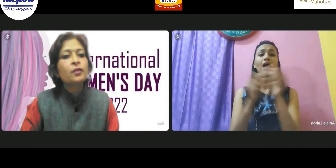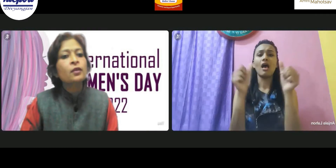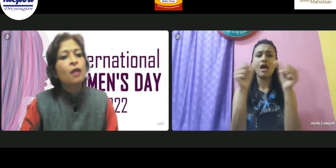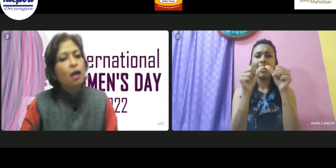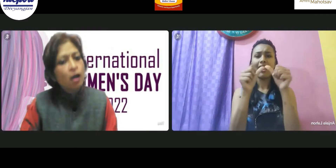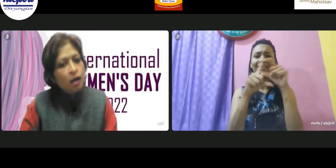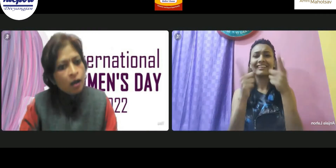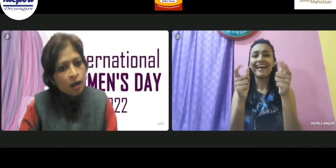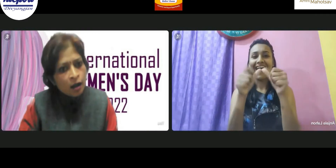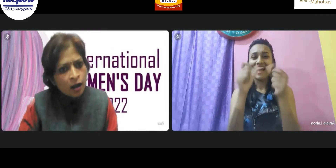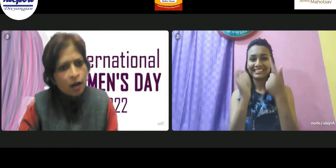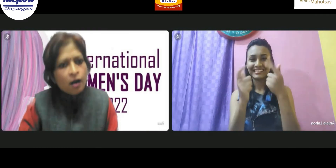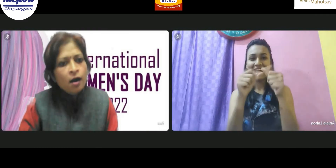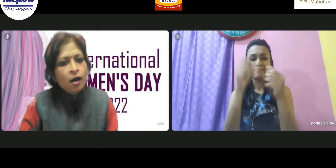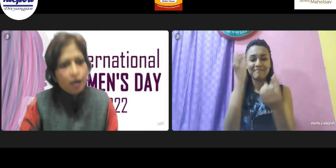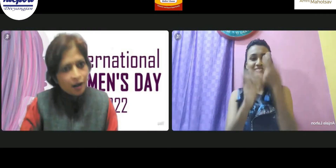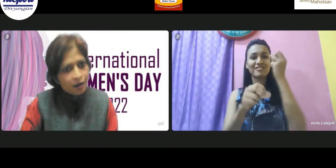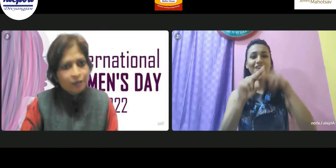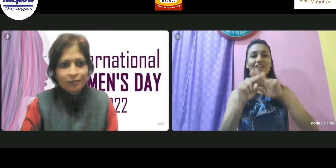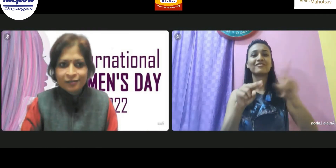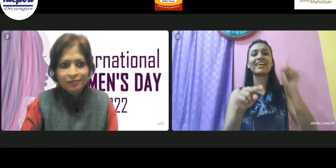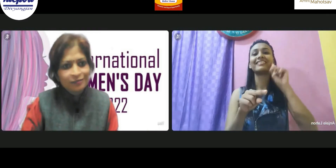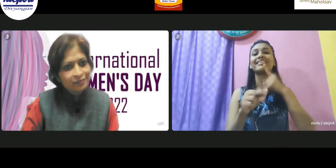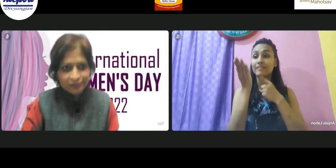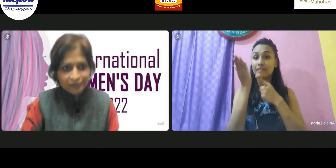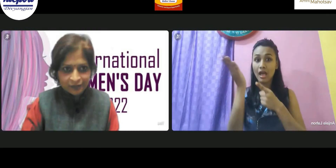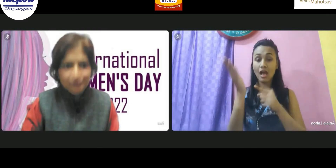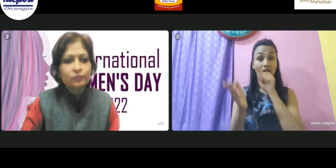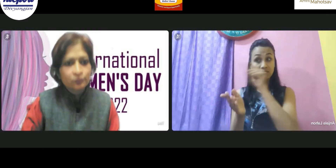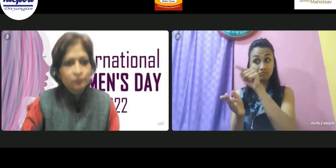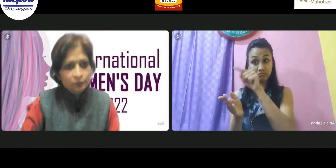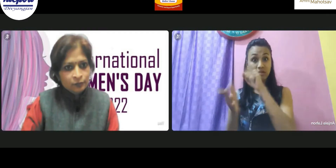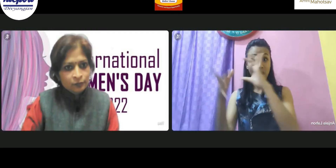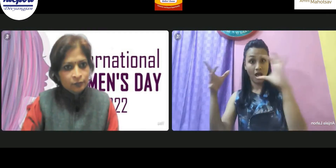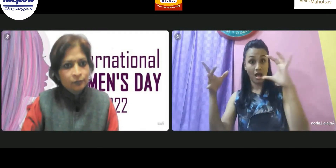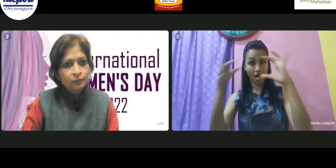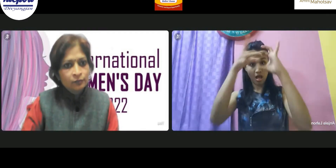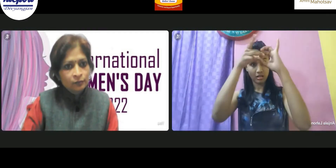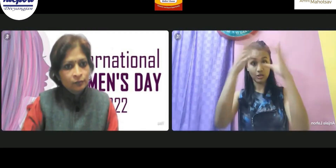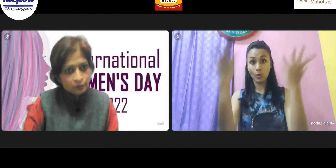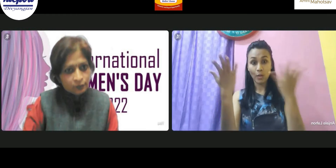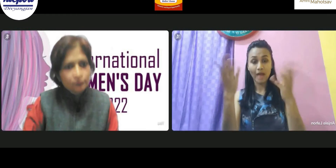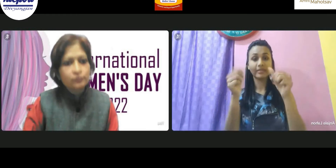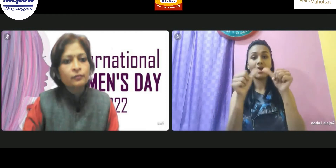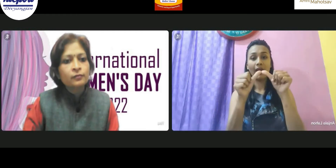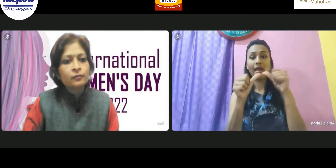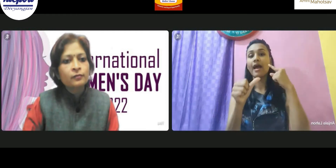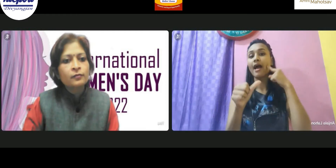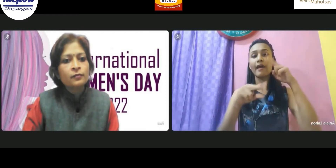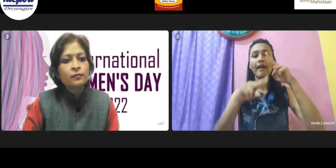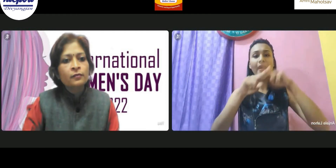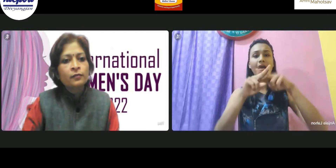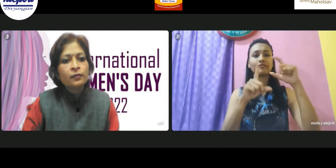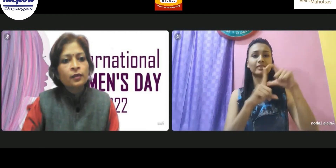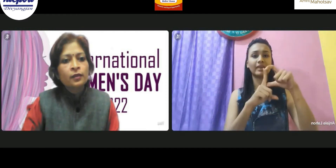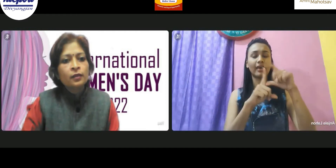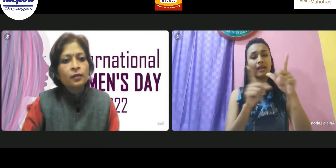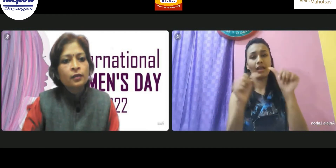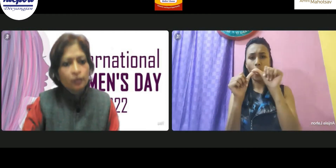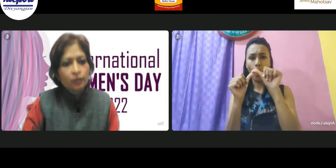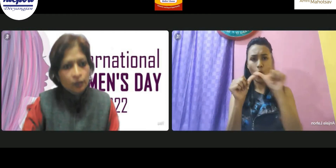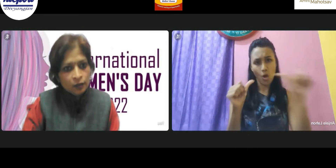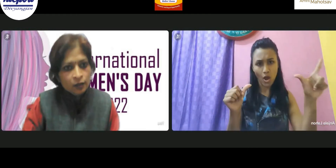के थ्रू मैंने वहां पे पार्टिसिपेट किया था। वो लोग ऑल इंडिया फेडरेशन ऑफ डेफ